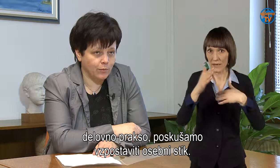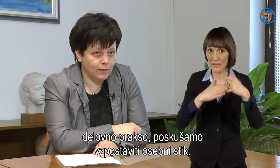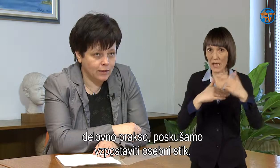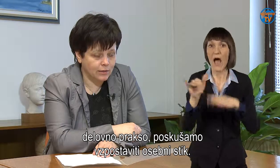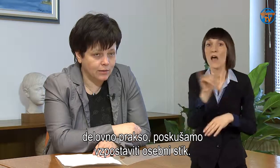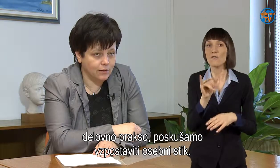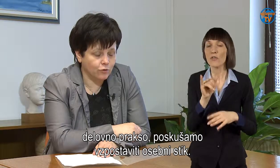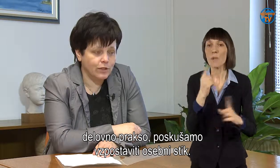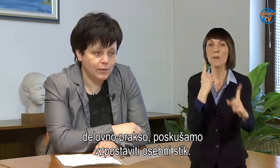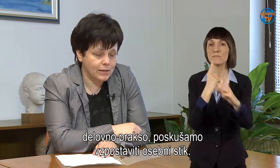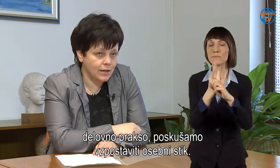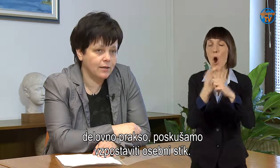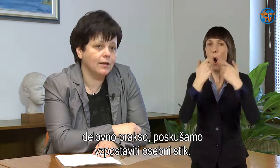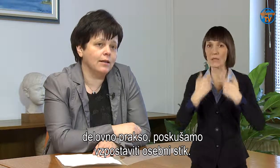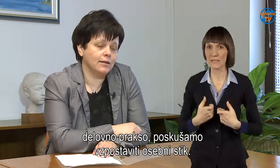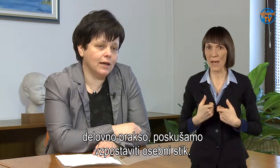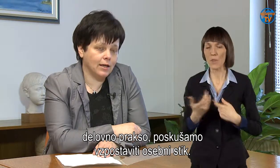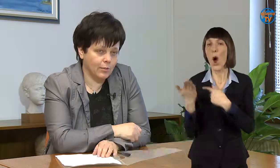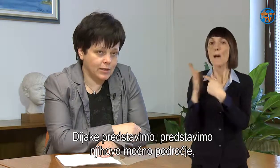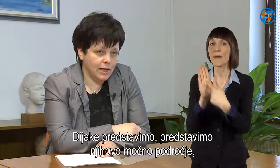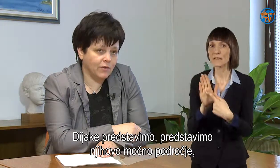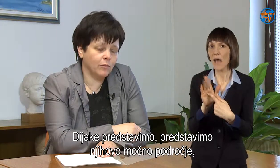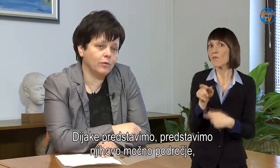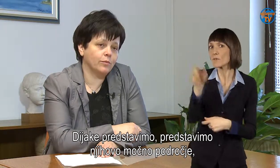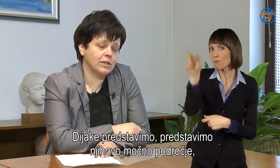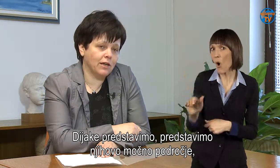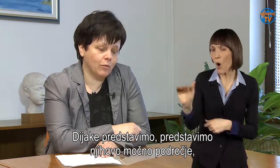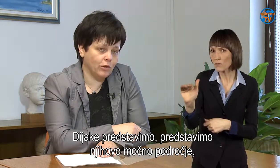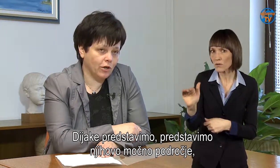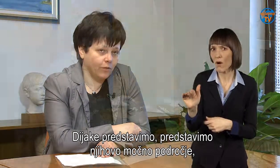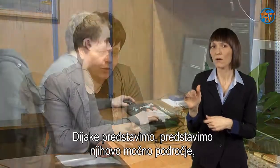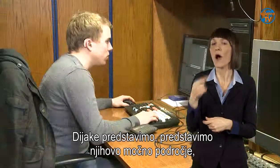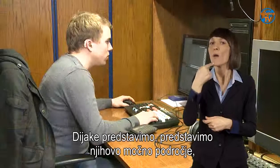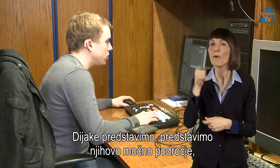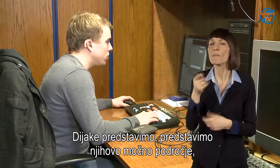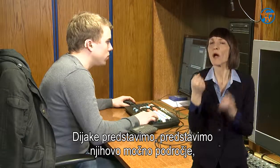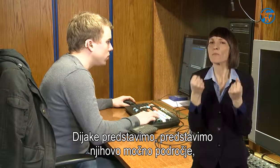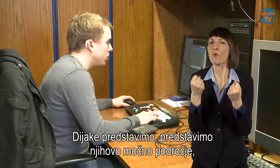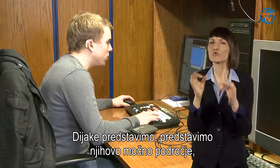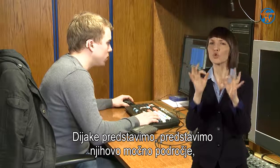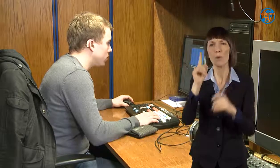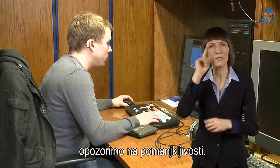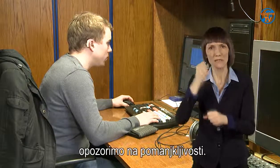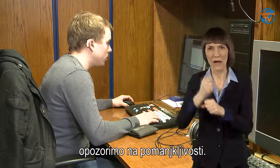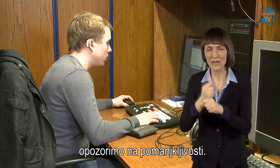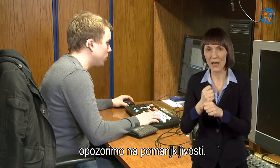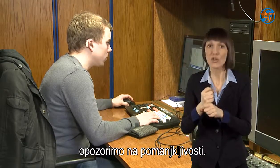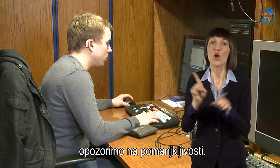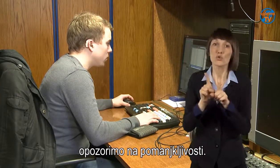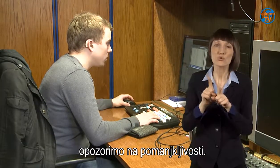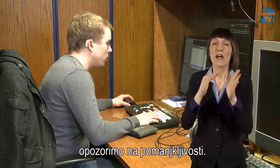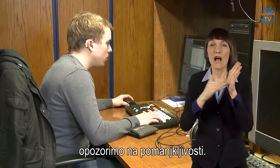vzpostaviti oseben stik, dijaka predstavimo njegove močna področja, predstavimo tudi mogoče